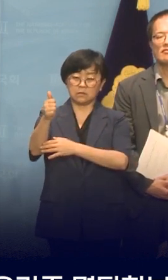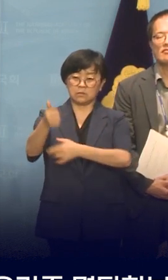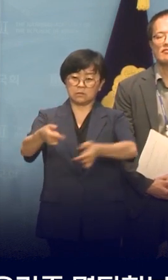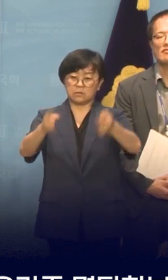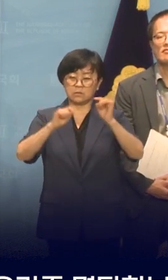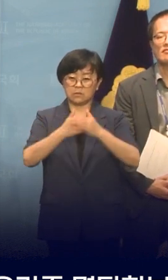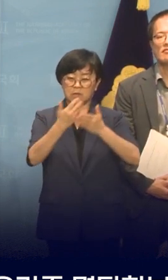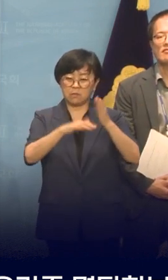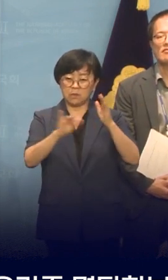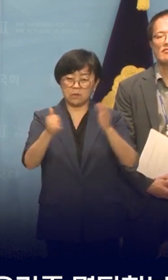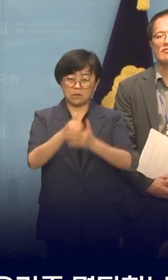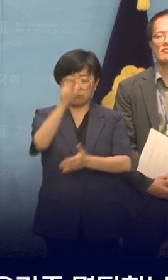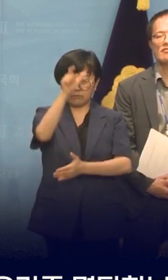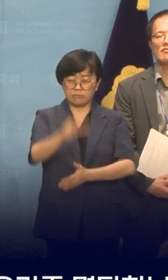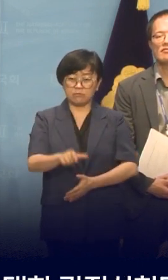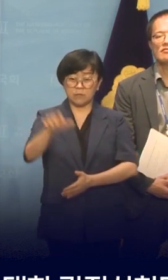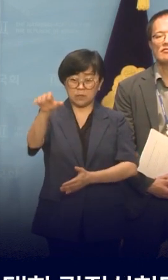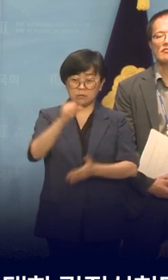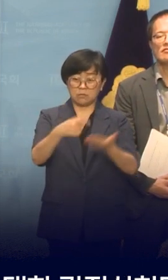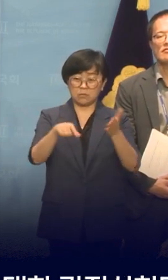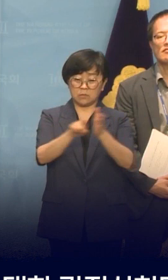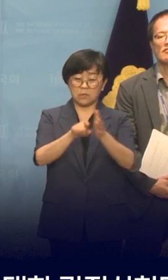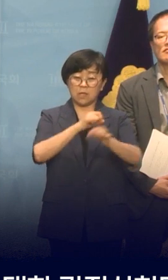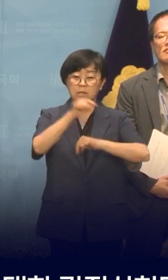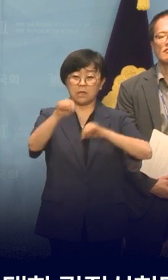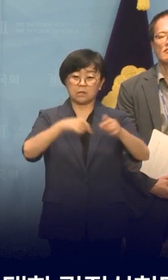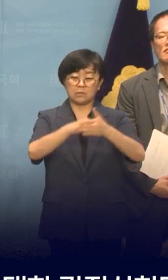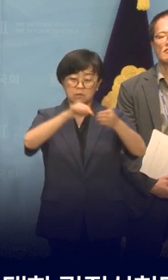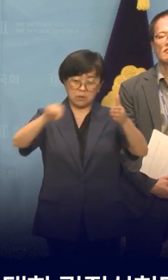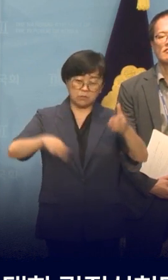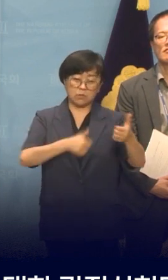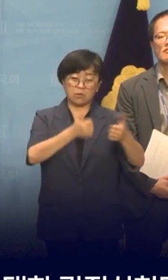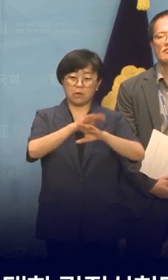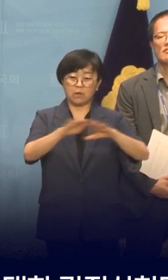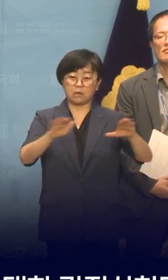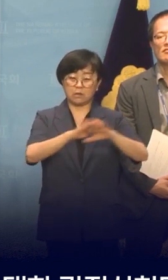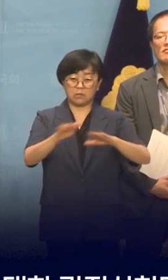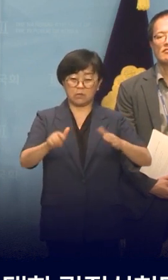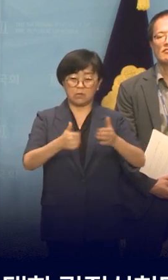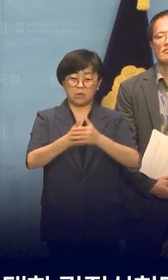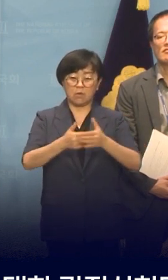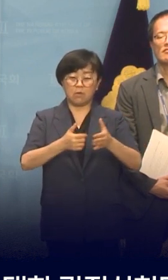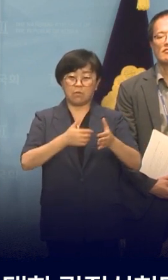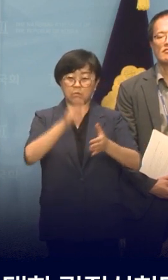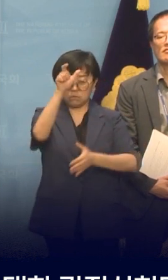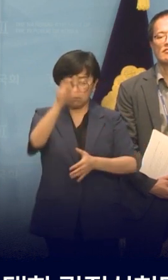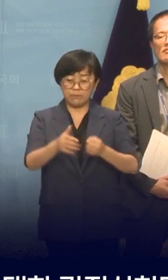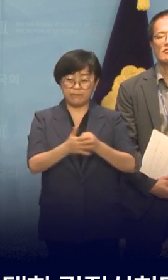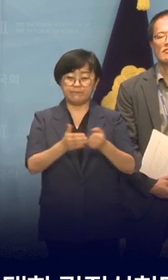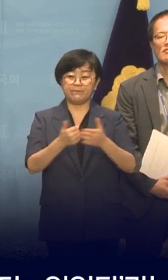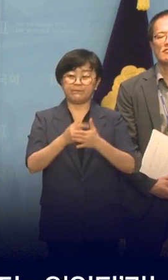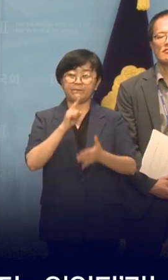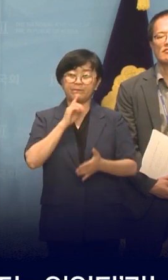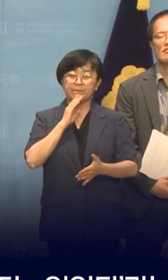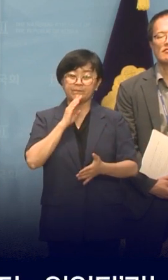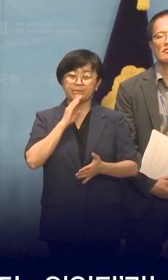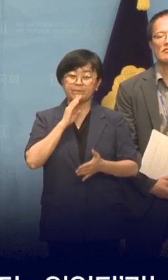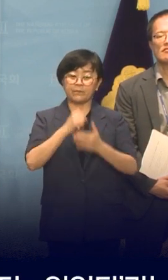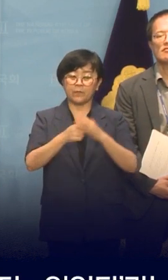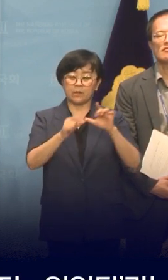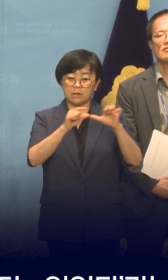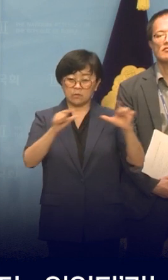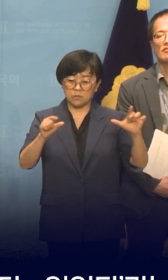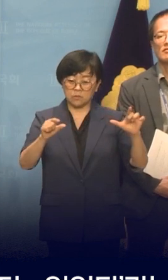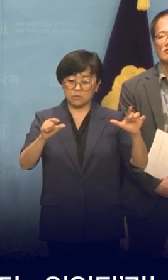유가족 명단 확보 관련 행안부의 내부대책회의 음성 파일에 대한 감정신청도 일부